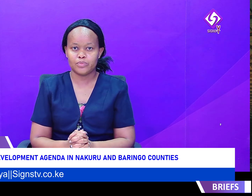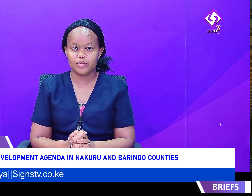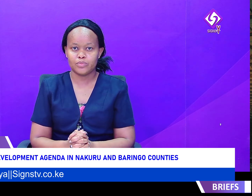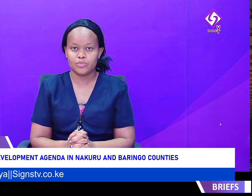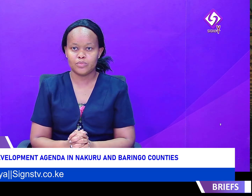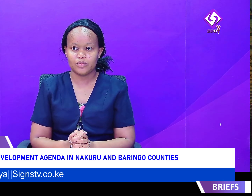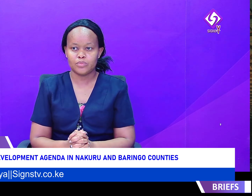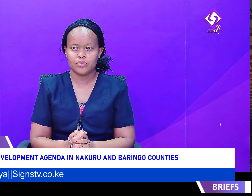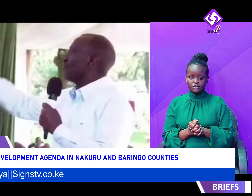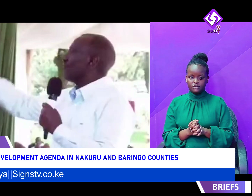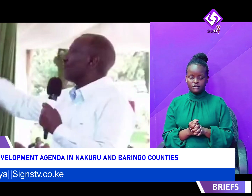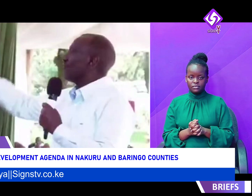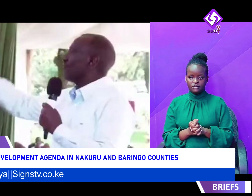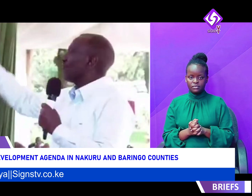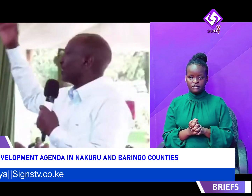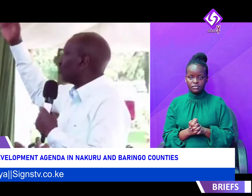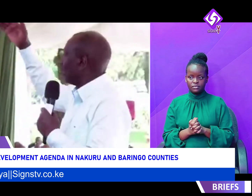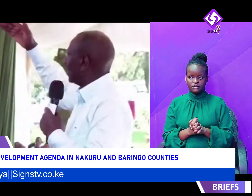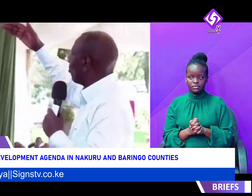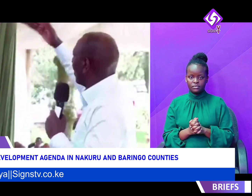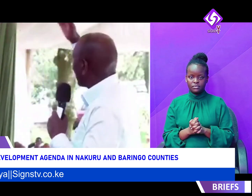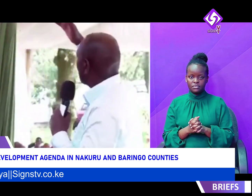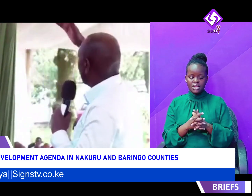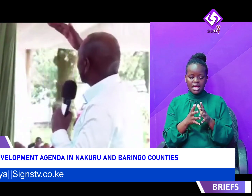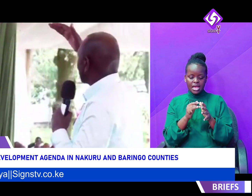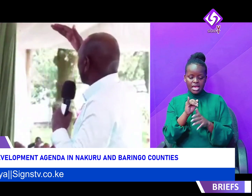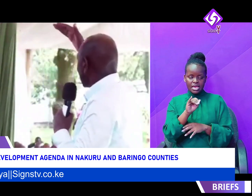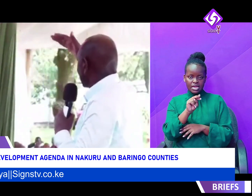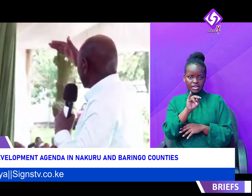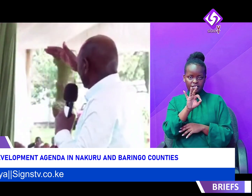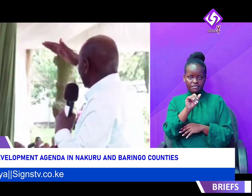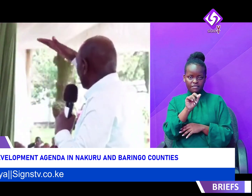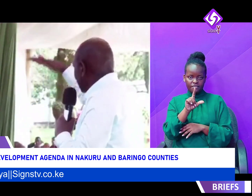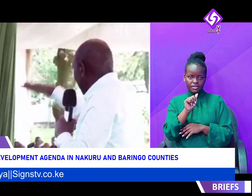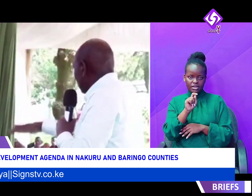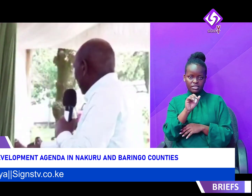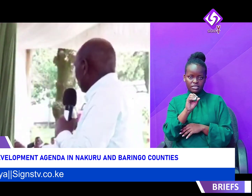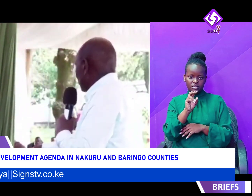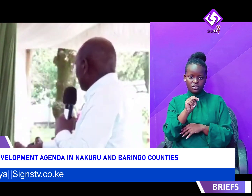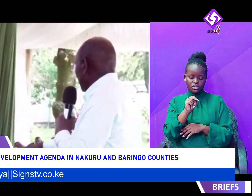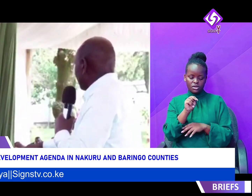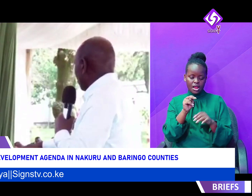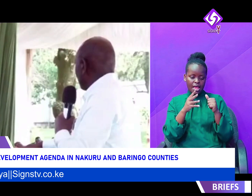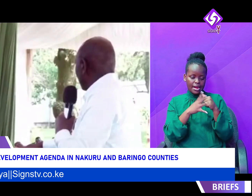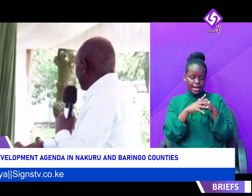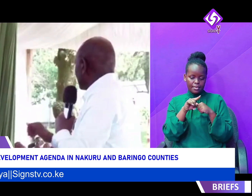Marigat Town. Inflation ilikuwa 9.6%, tumeteremusha imekuja mpaka